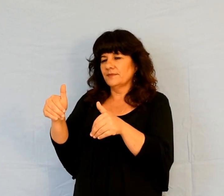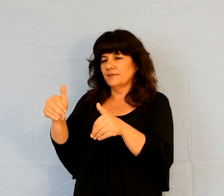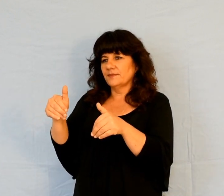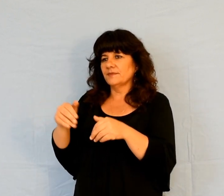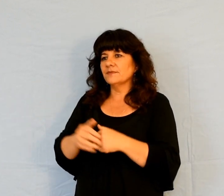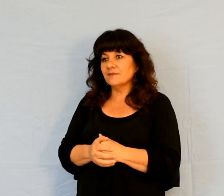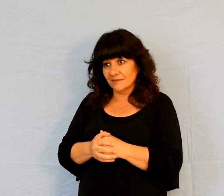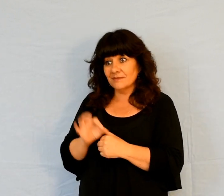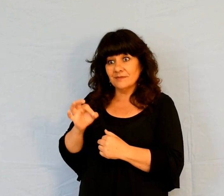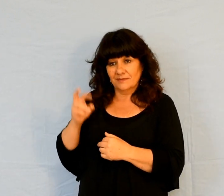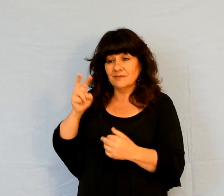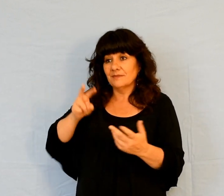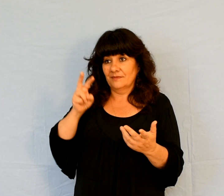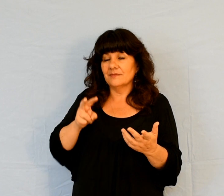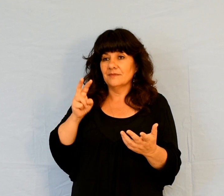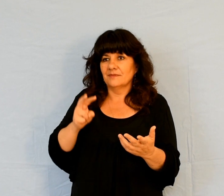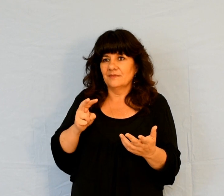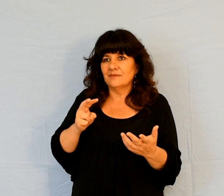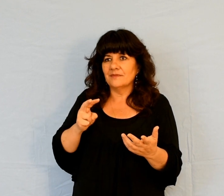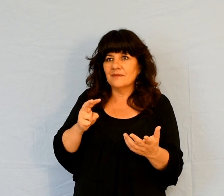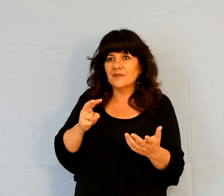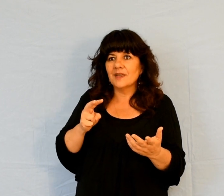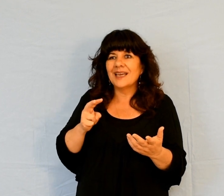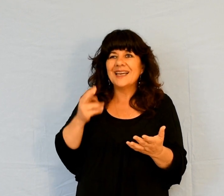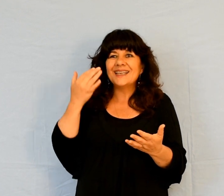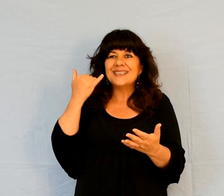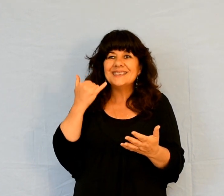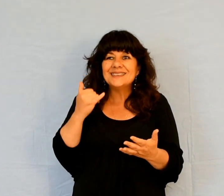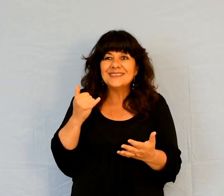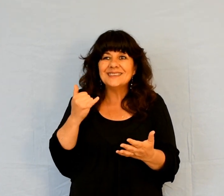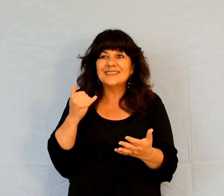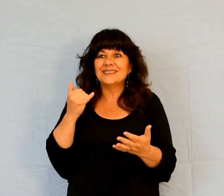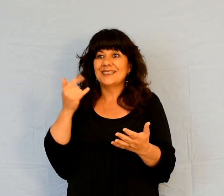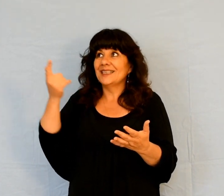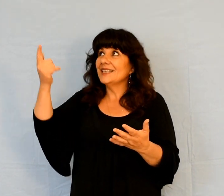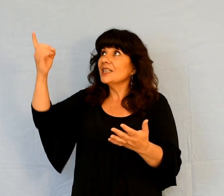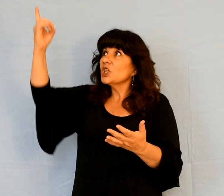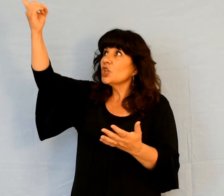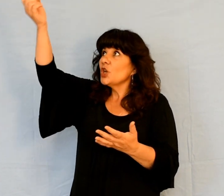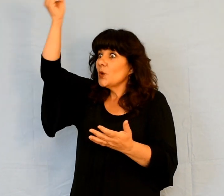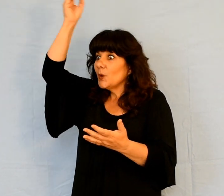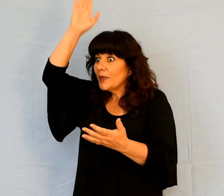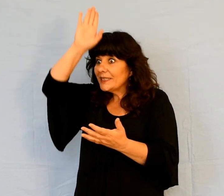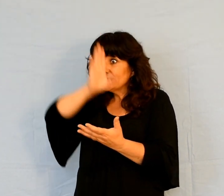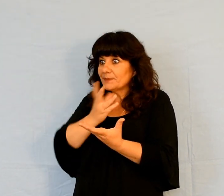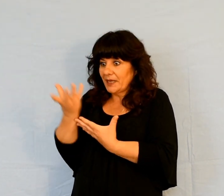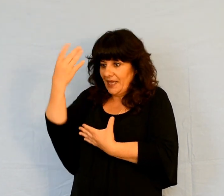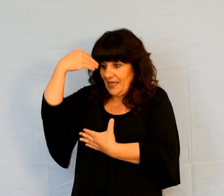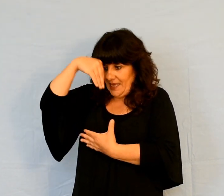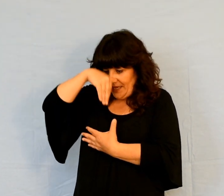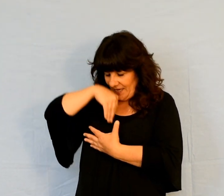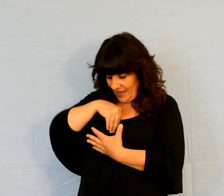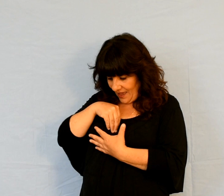En effet, tous ceux qui se laissent conduire par l'Esprit de Dieu, ceux-là sont fils de Dieu.